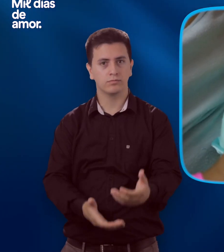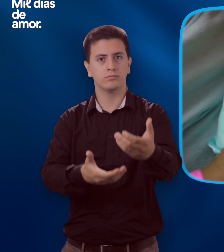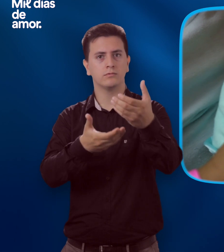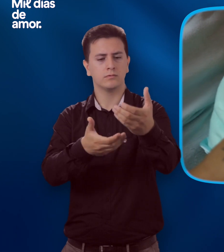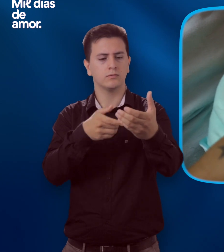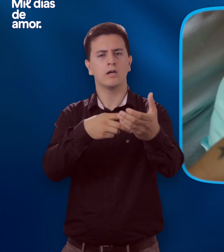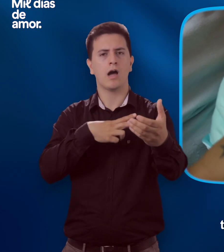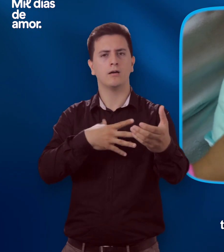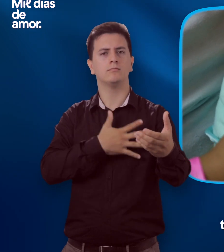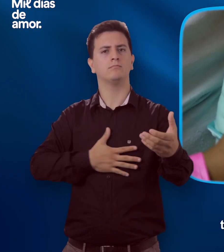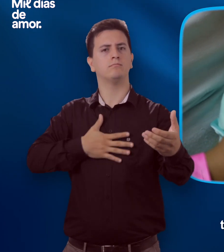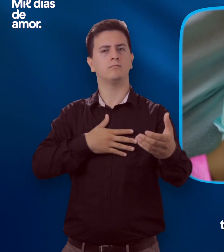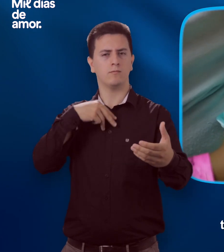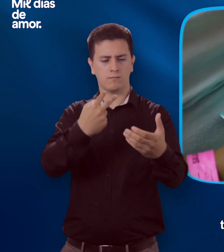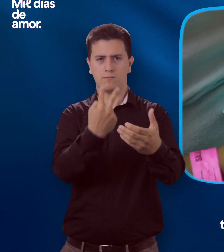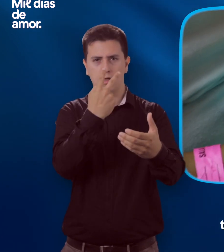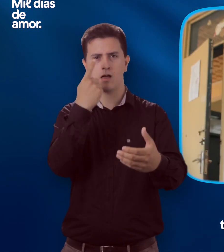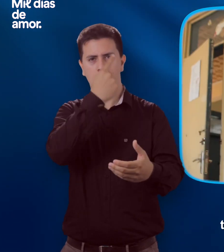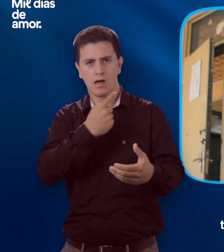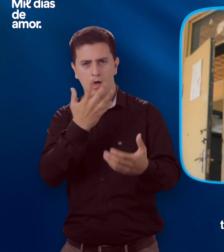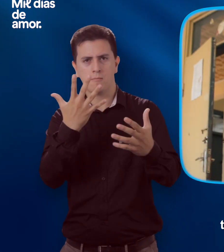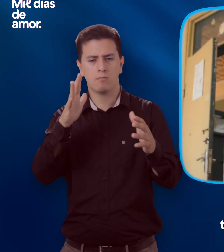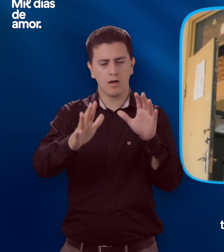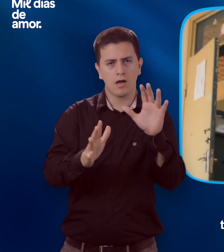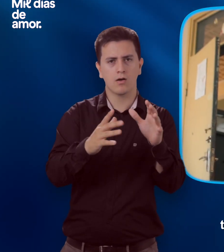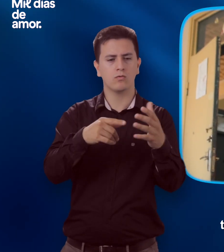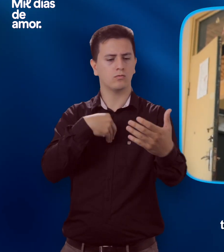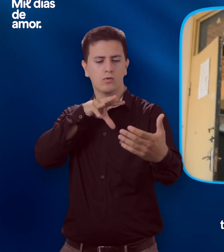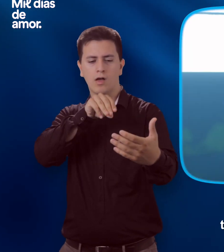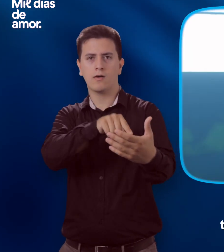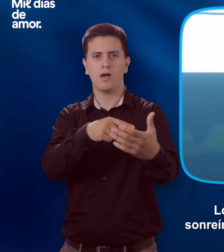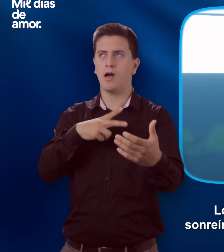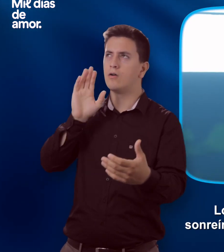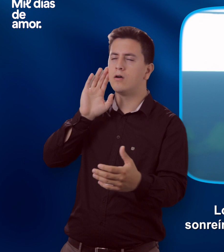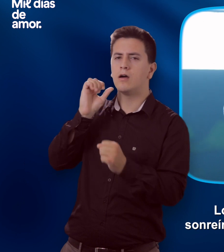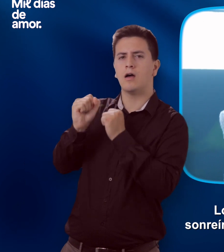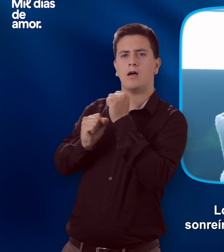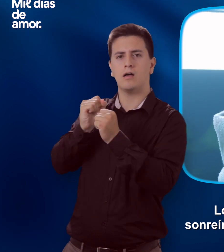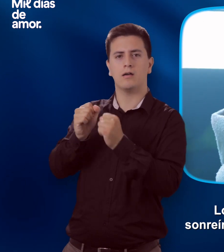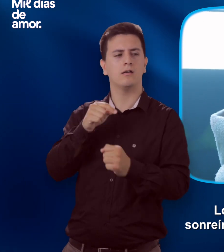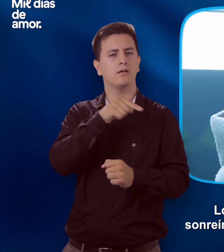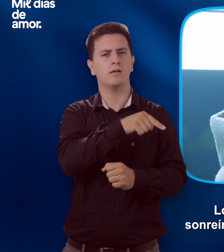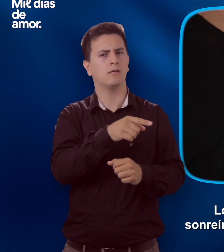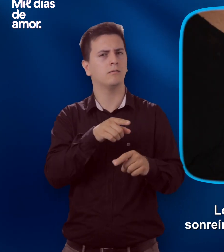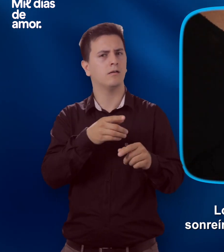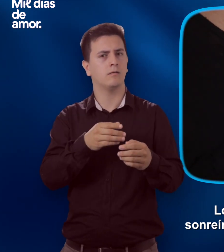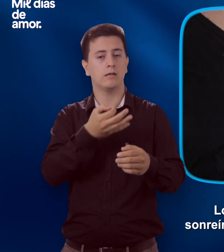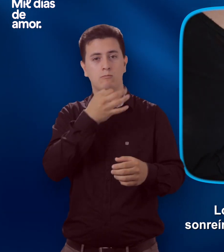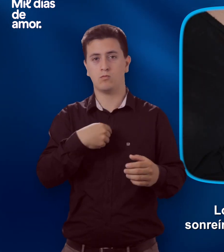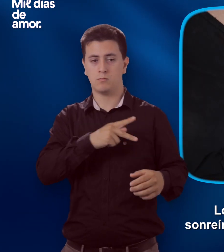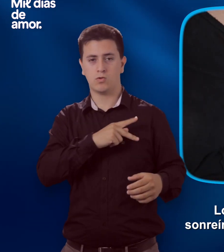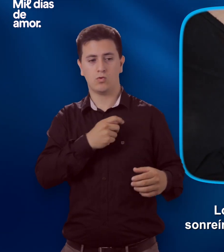nacido siente tu contacto, ve tu cara, tus gestos, tus manos o escucha tu voz. Los bebés pronto comienzan a